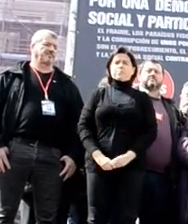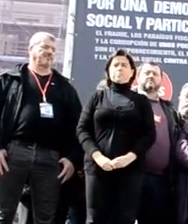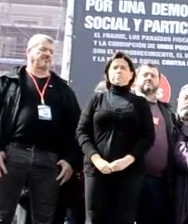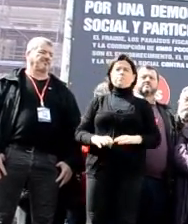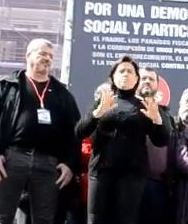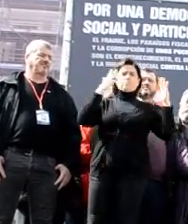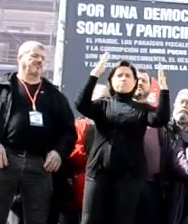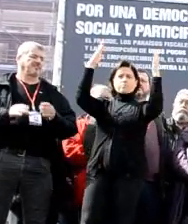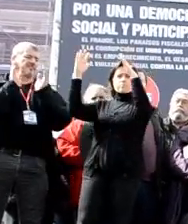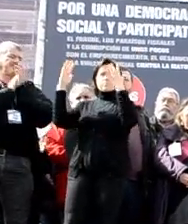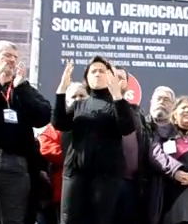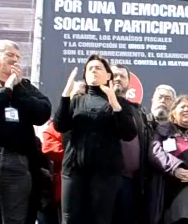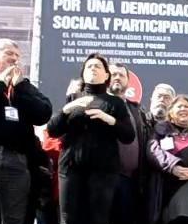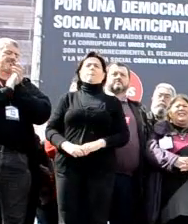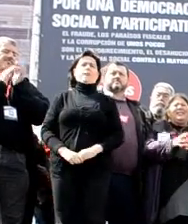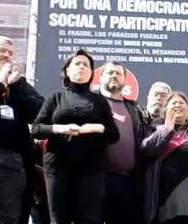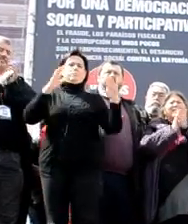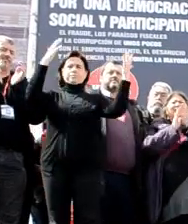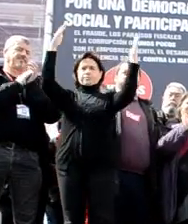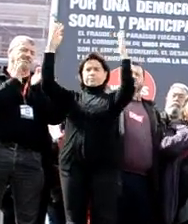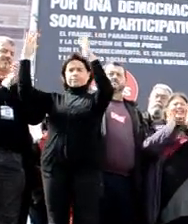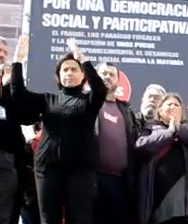Los últimos acuerdos...